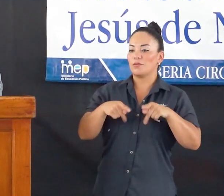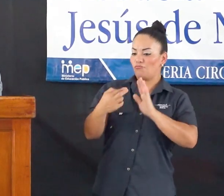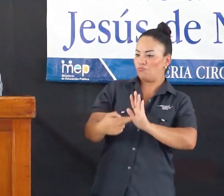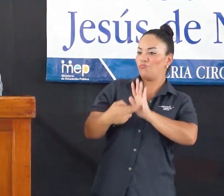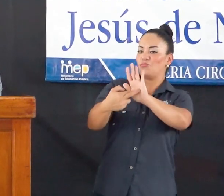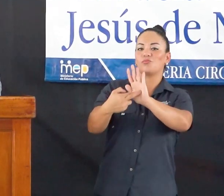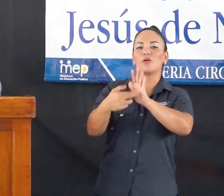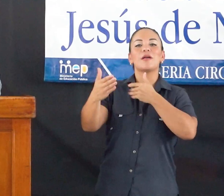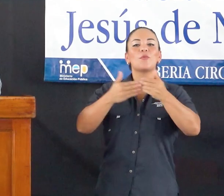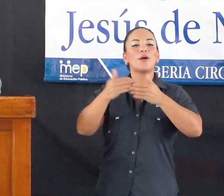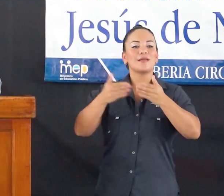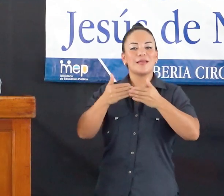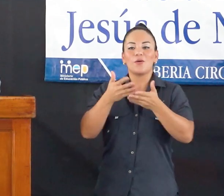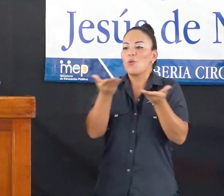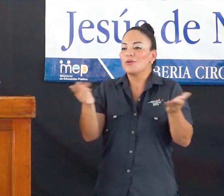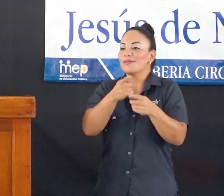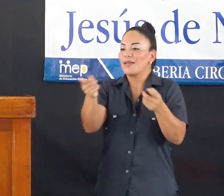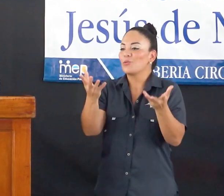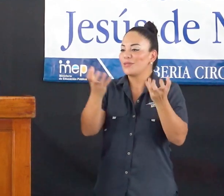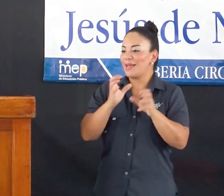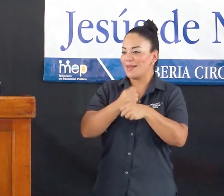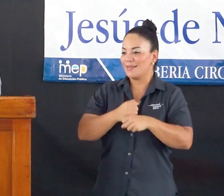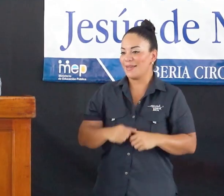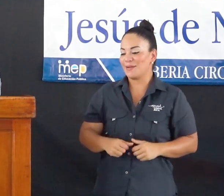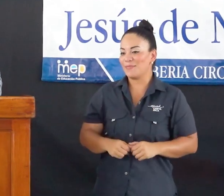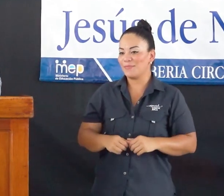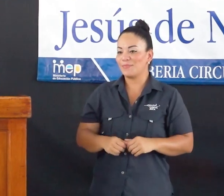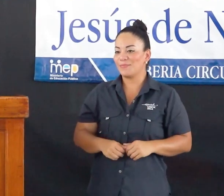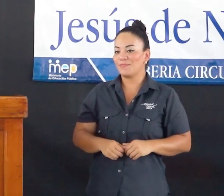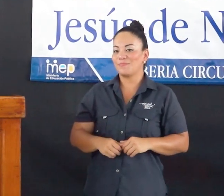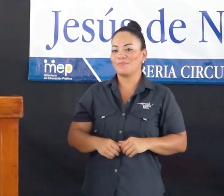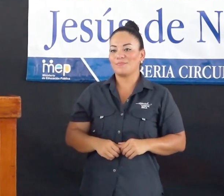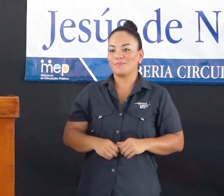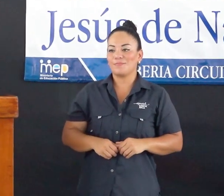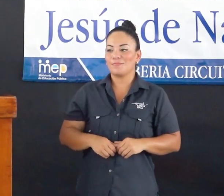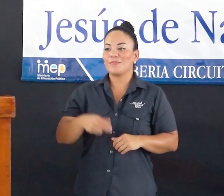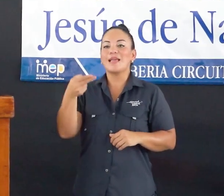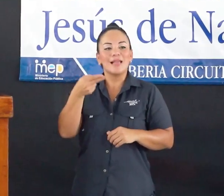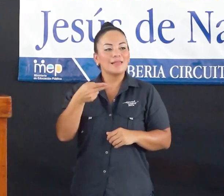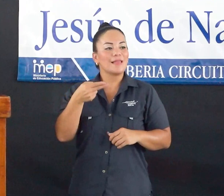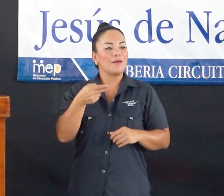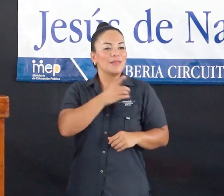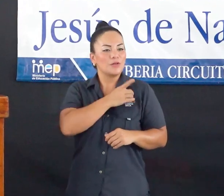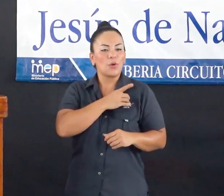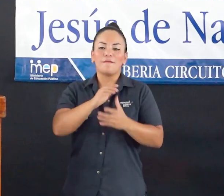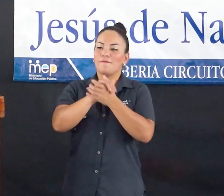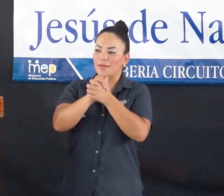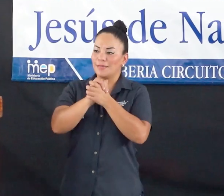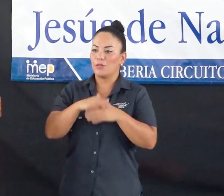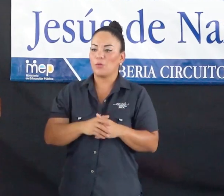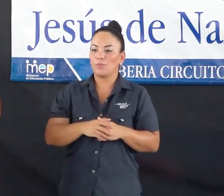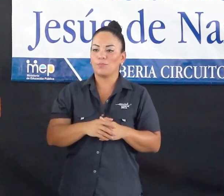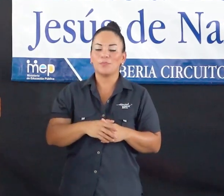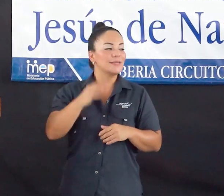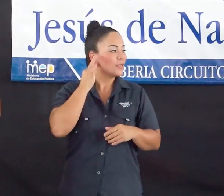distinguidas en cualquier cosa que ellos quieran. Bueno, doña Hilda, la felicito. Felicito a la